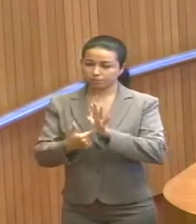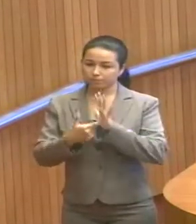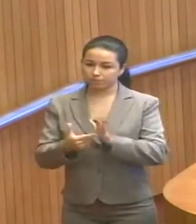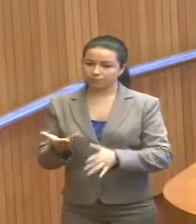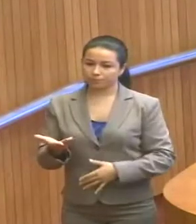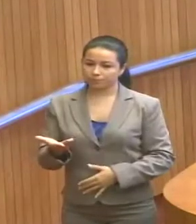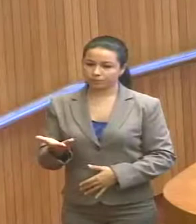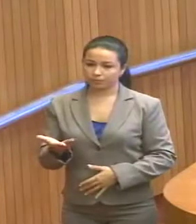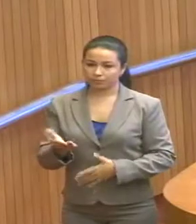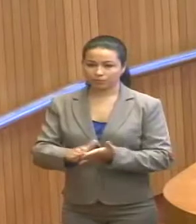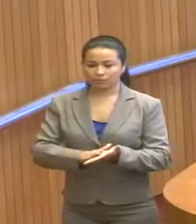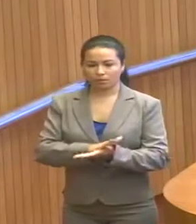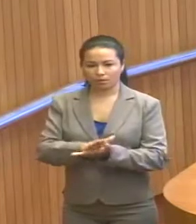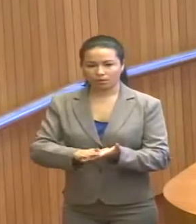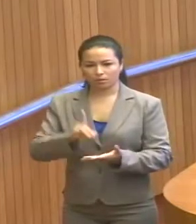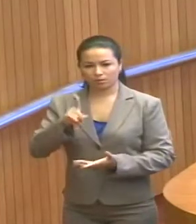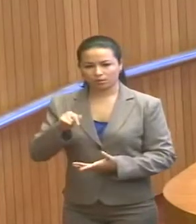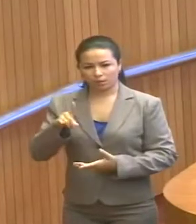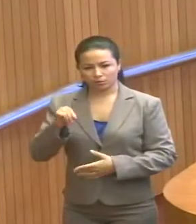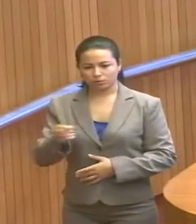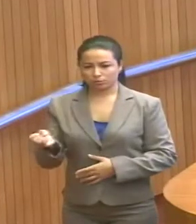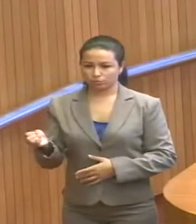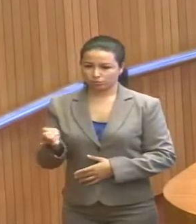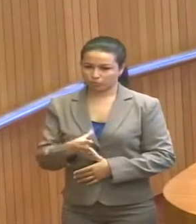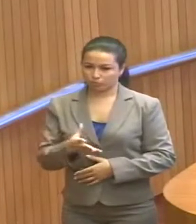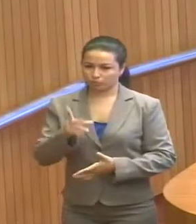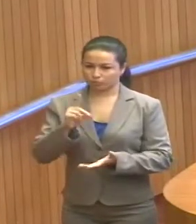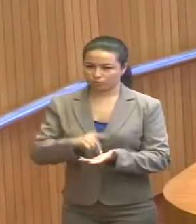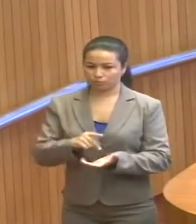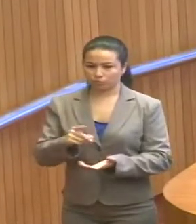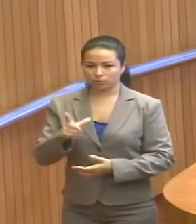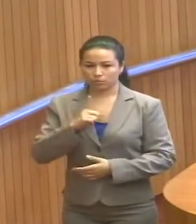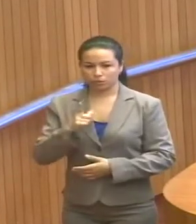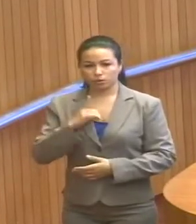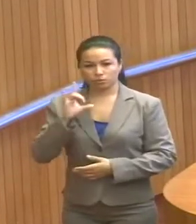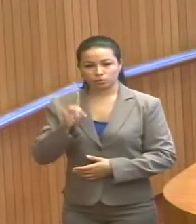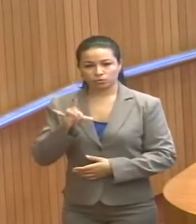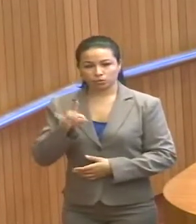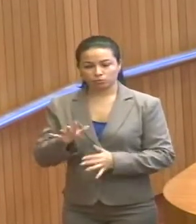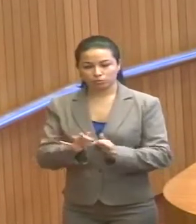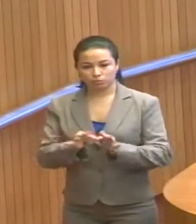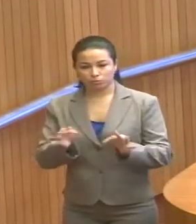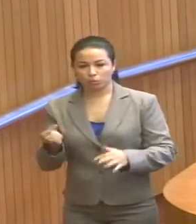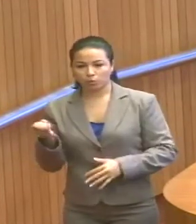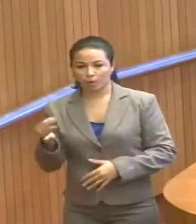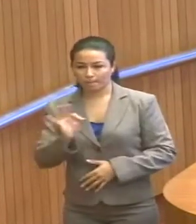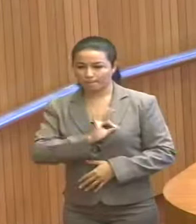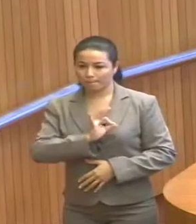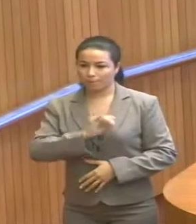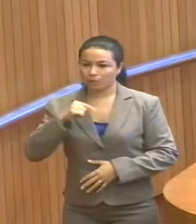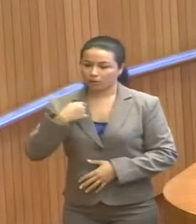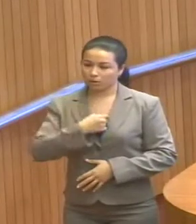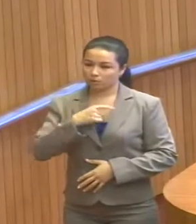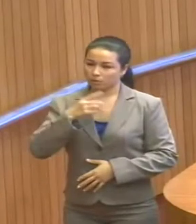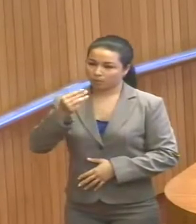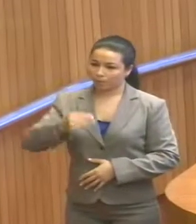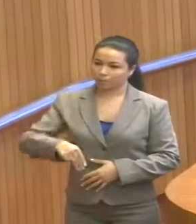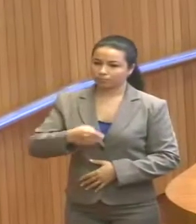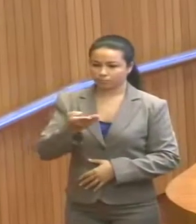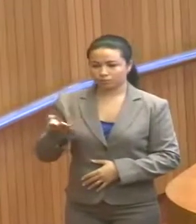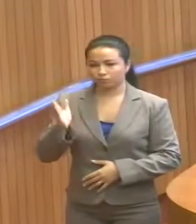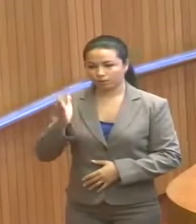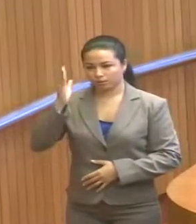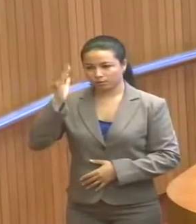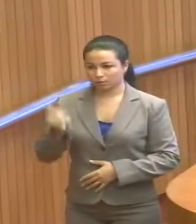apresenta nenhum dado novo, na verdade. Coloca, basicamente, a quantidade de policiais que nós temos no Maranhão, que todo mundo já sabe,